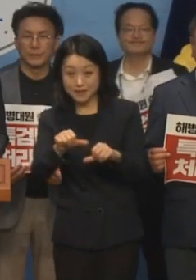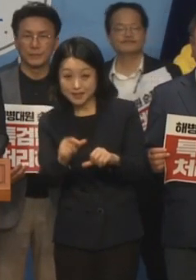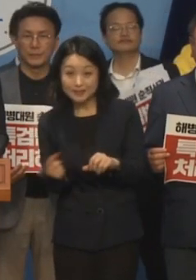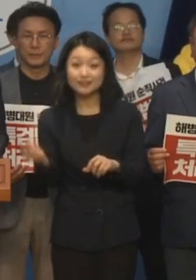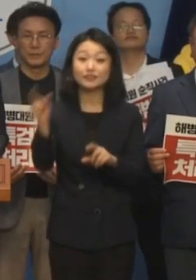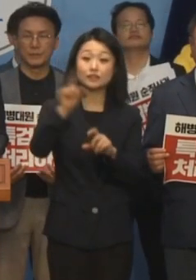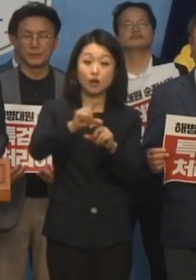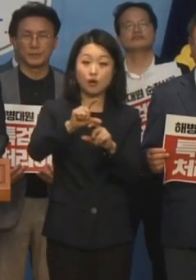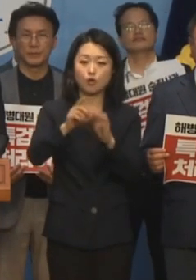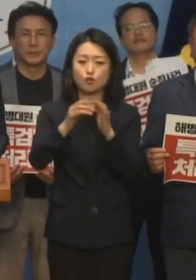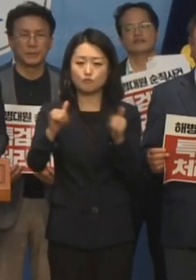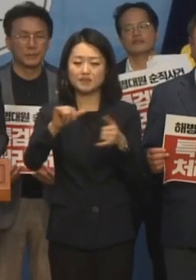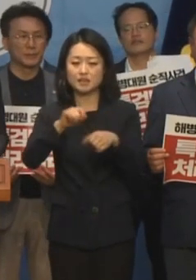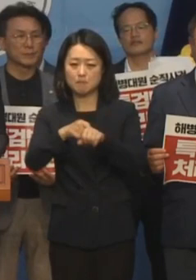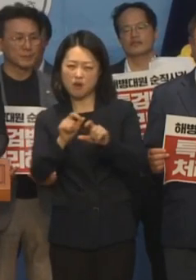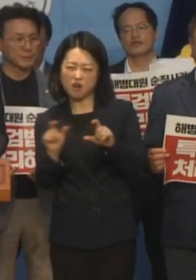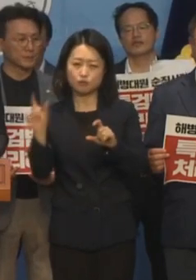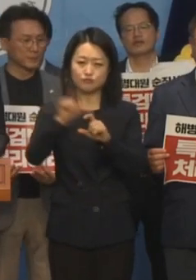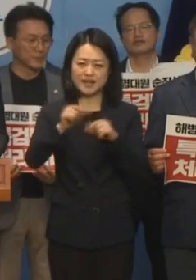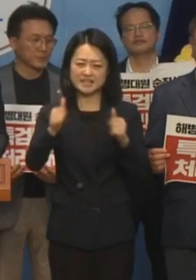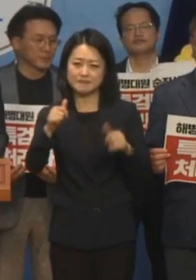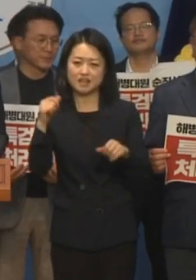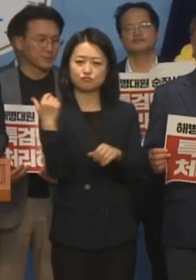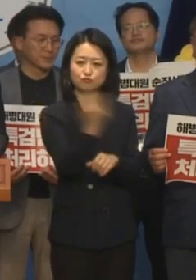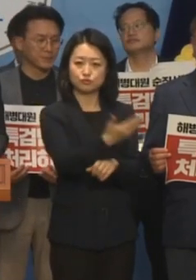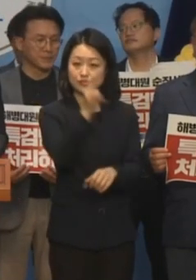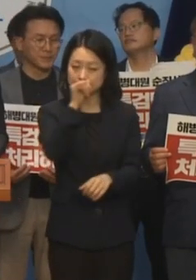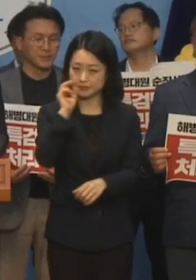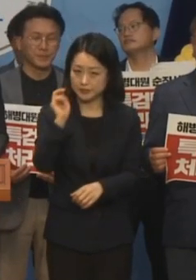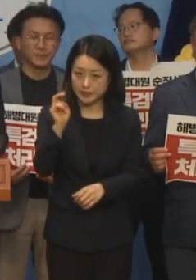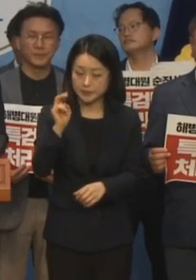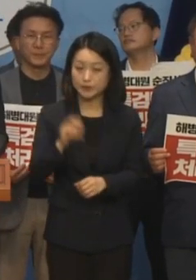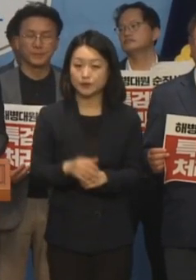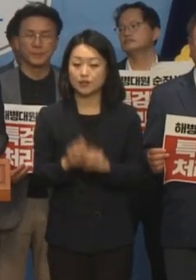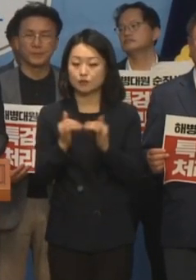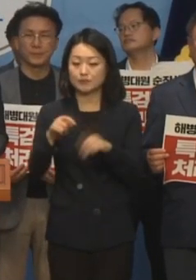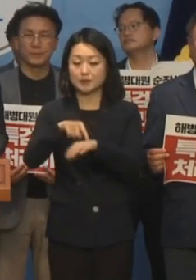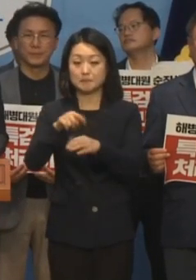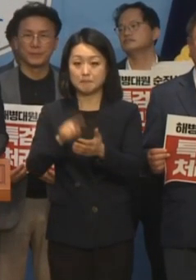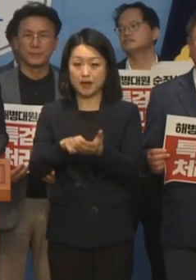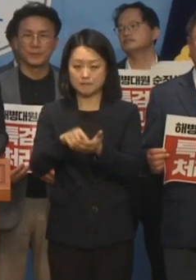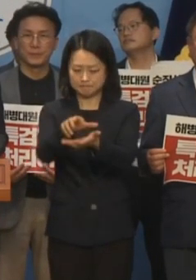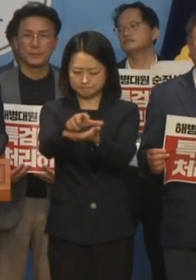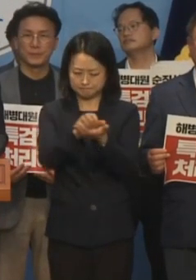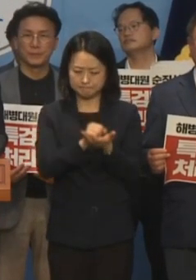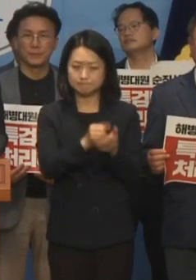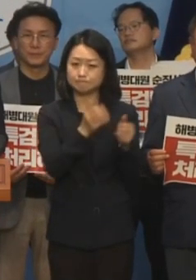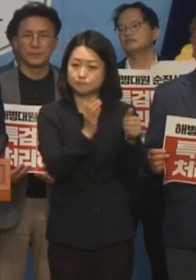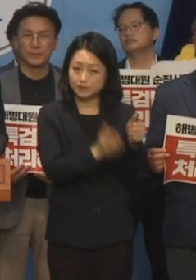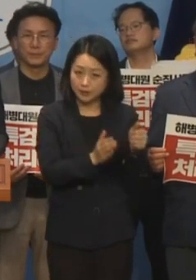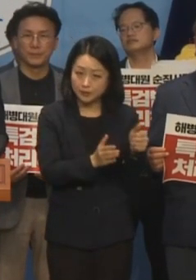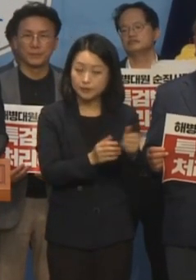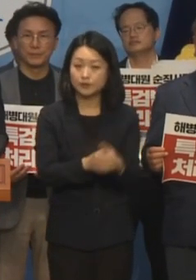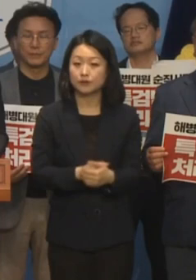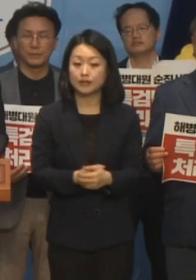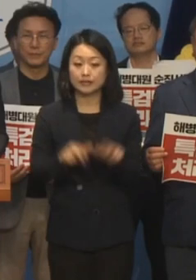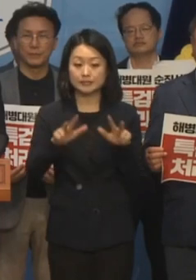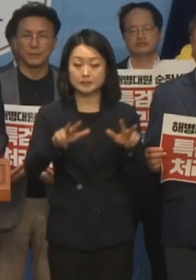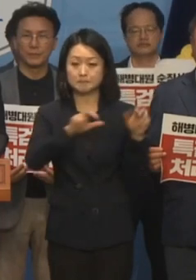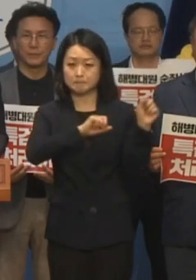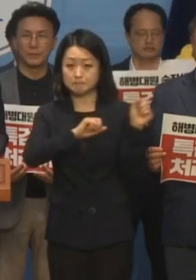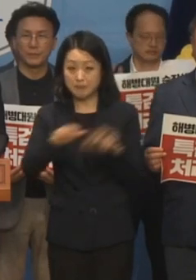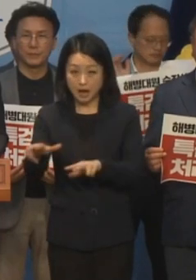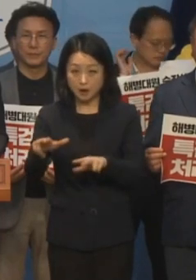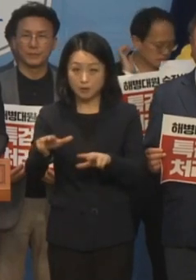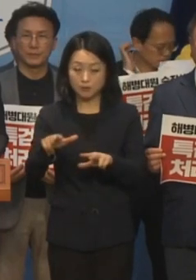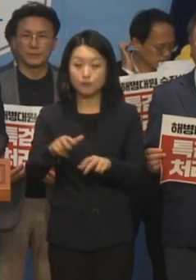국민의 심판을 받게 될 것입니다. 정녕 민심을 무겁게 받아들인다면 지금 당장